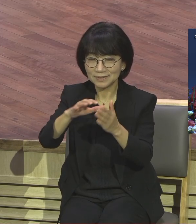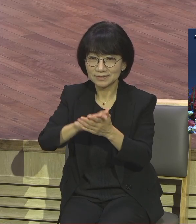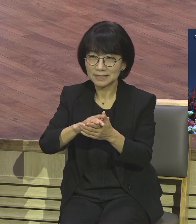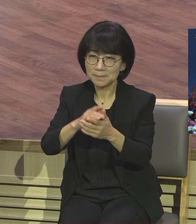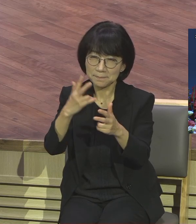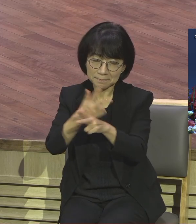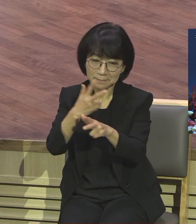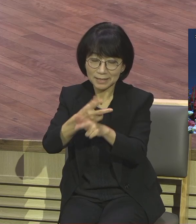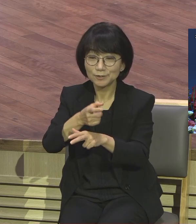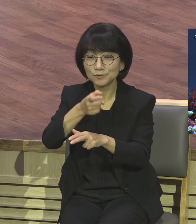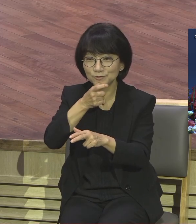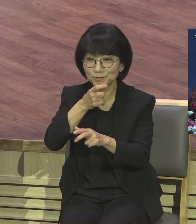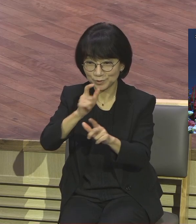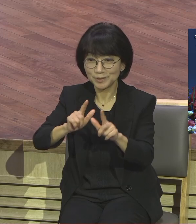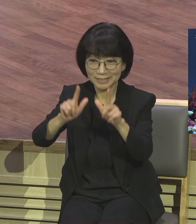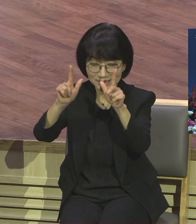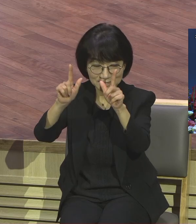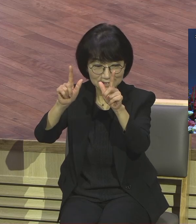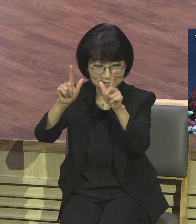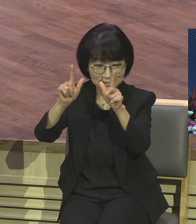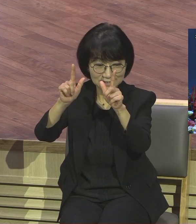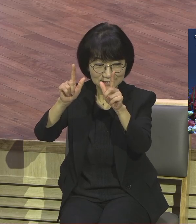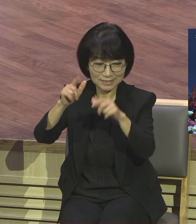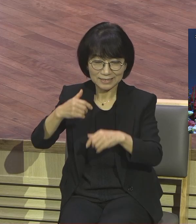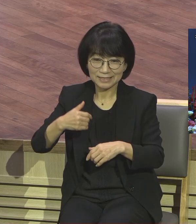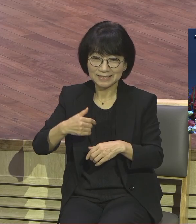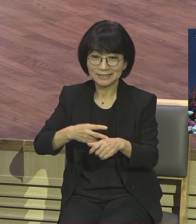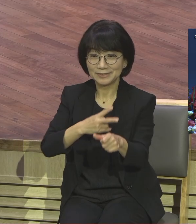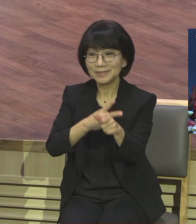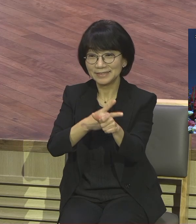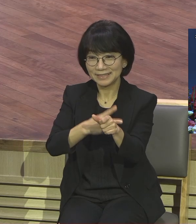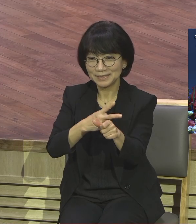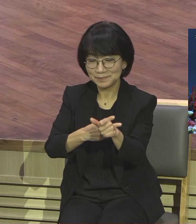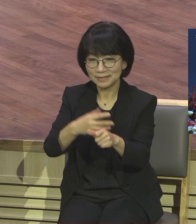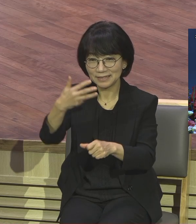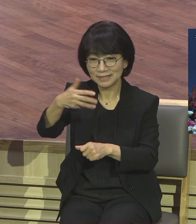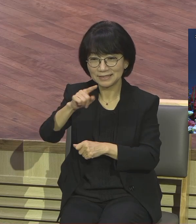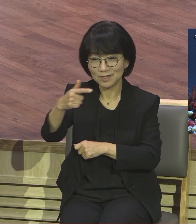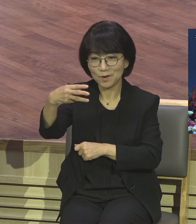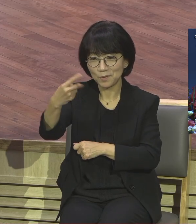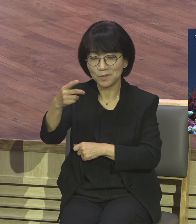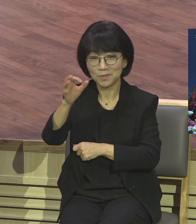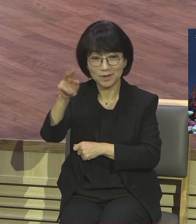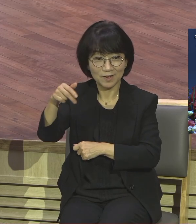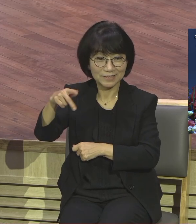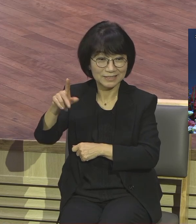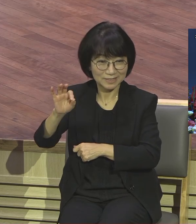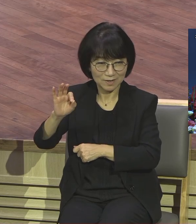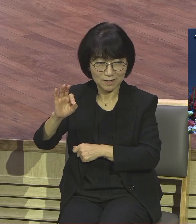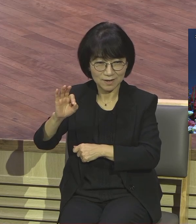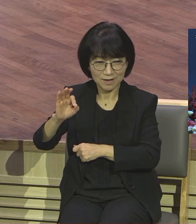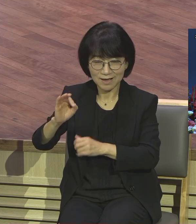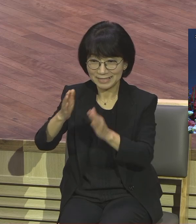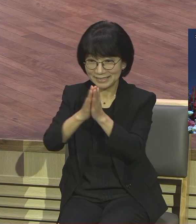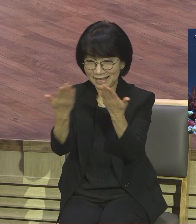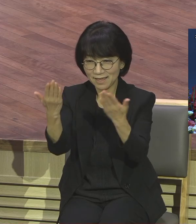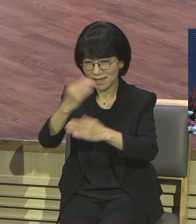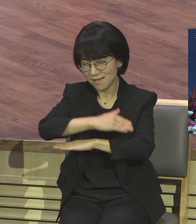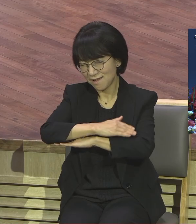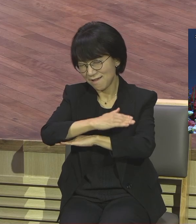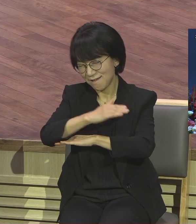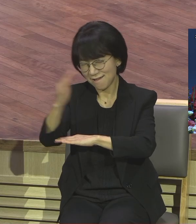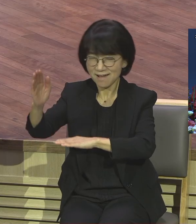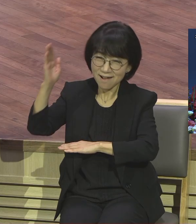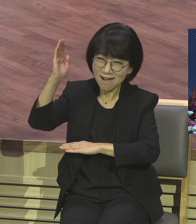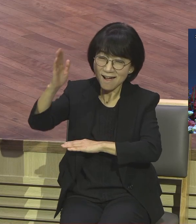있었어요. 수요일 때마다 우리 부장 선생님께서 철로역정을 설명해 주가지고 그 철로역정이 얼마나